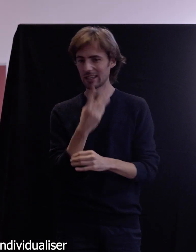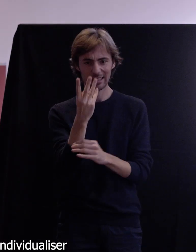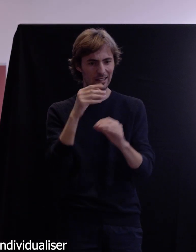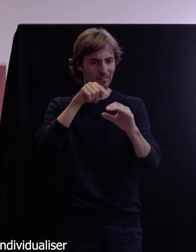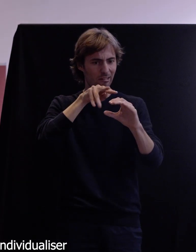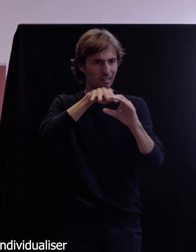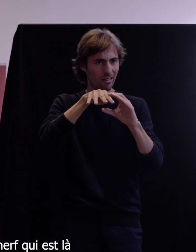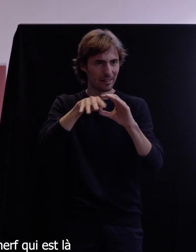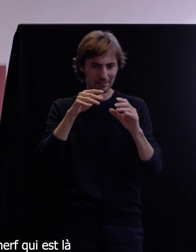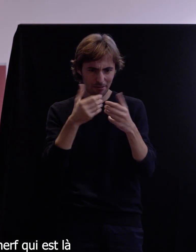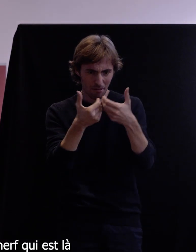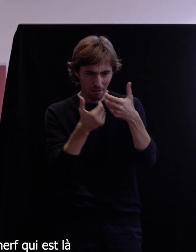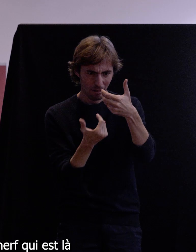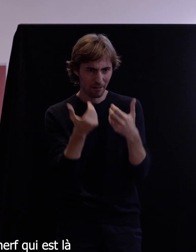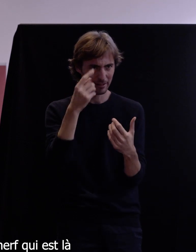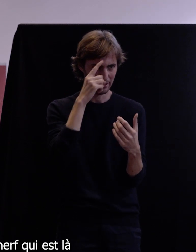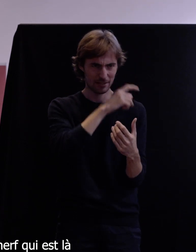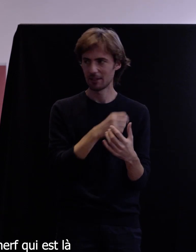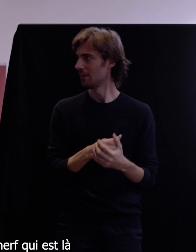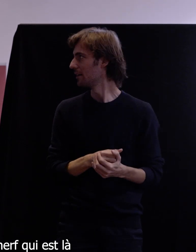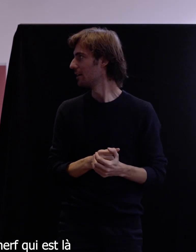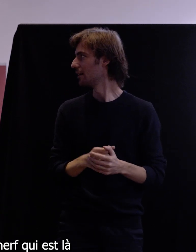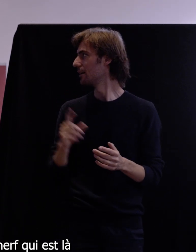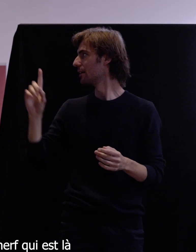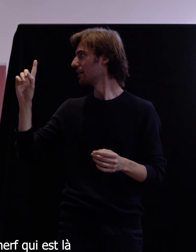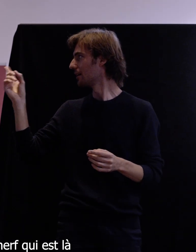structures, alors que là, on voit bien le nerf qui est là, il